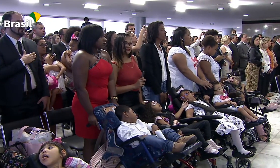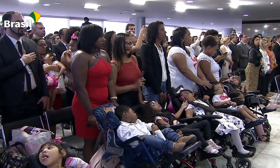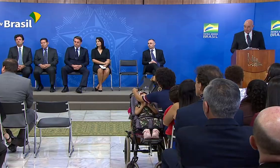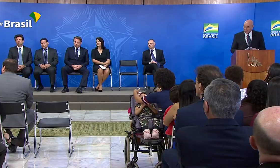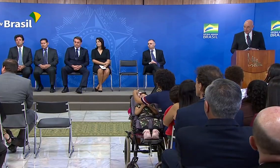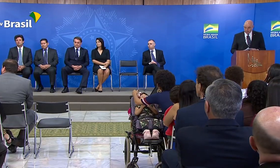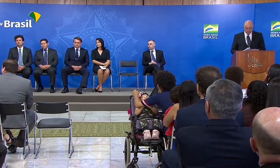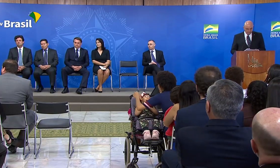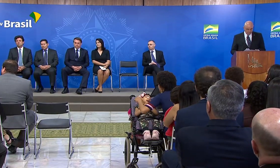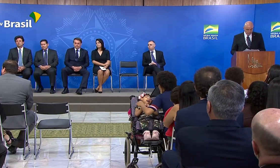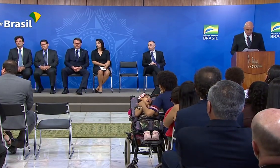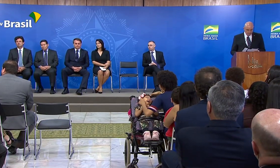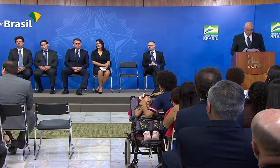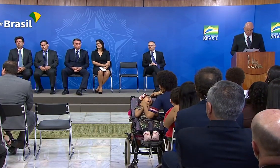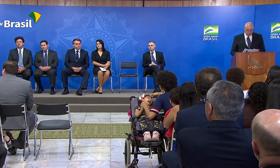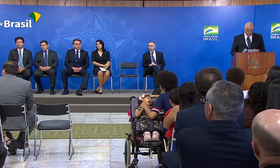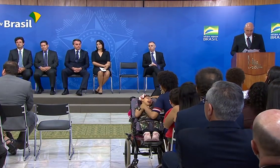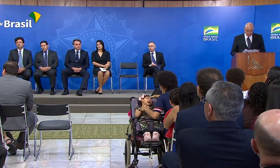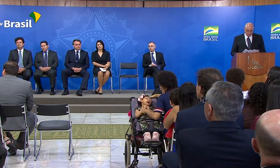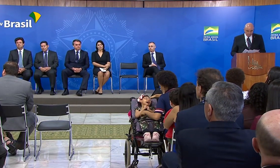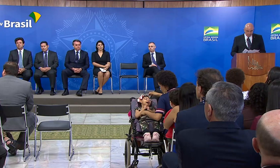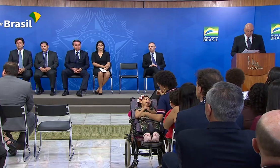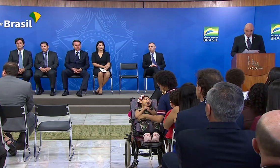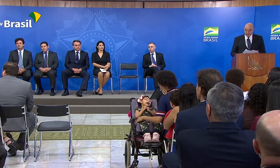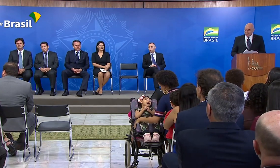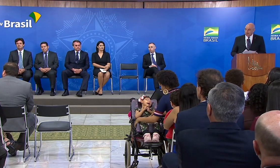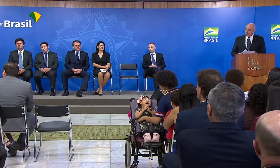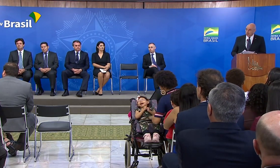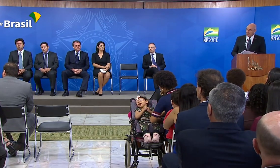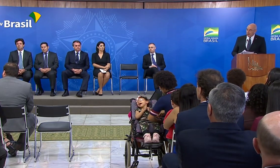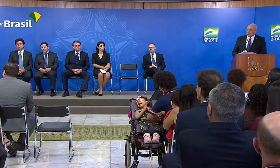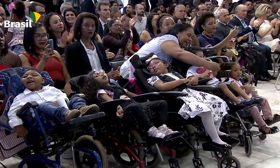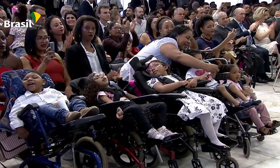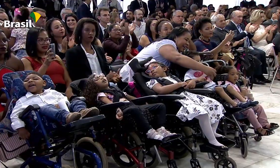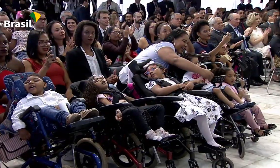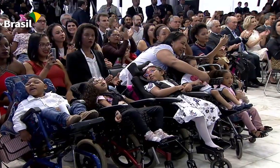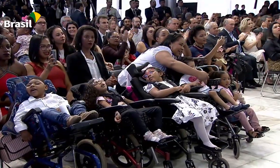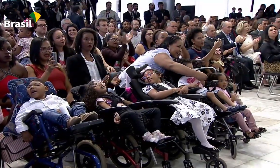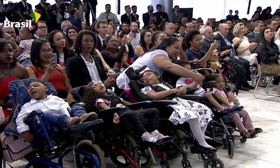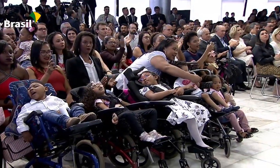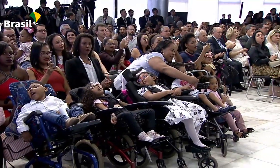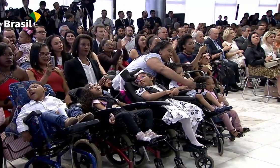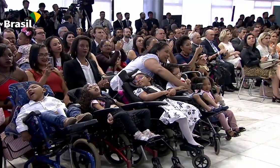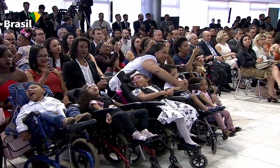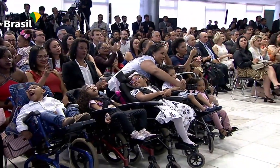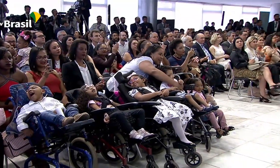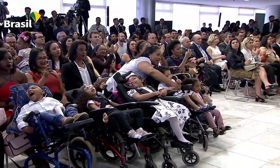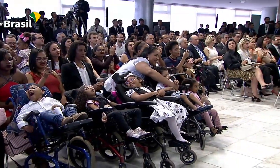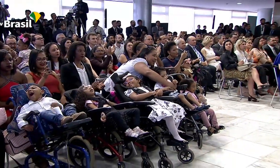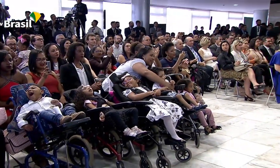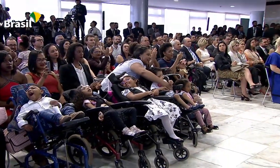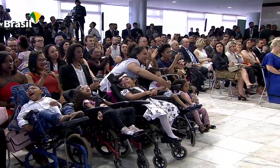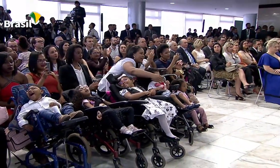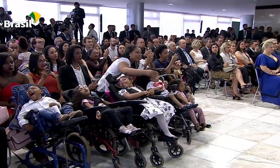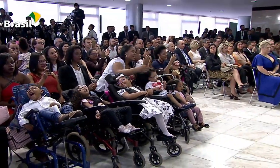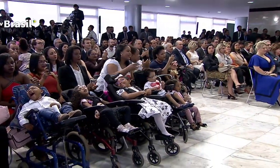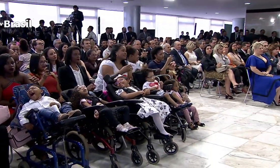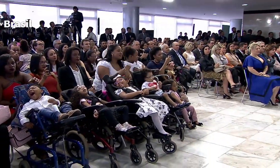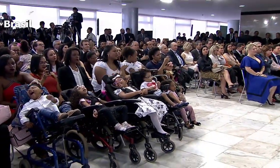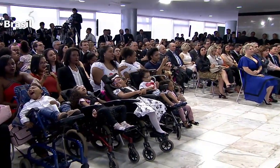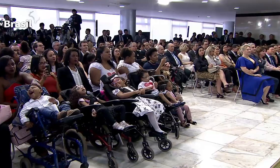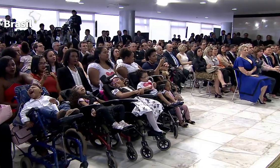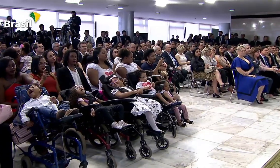governo. Até aqui, as crianças tinham direito ao benefício de prestação continuada, o BPC, mas podiam perder o recurso